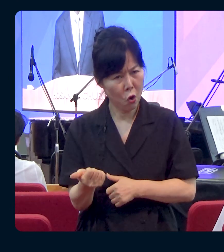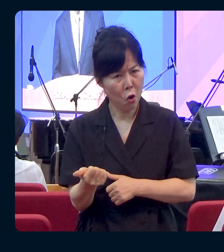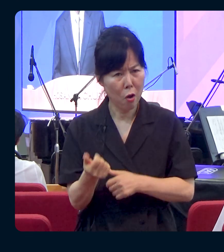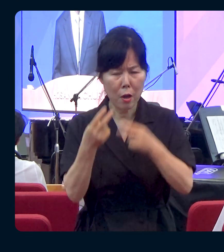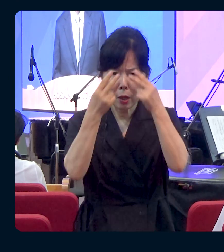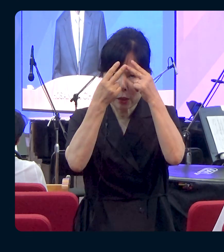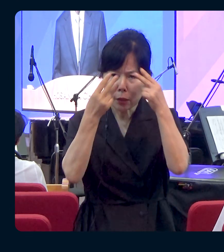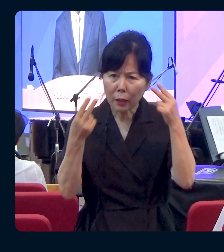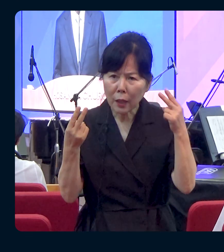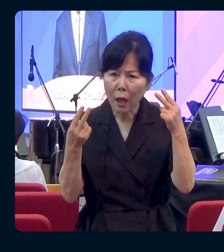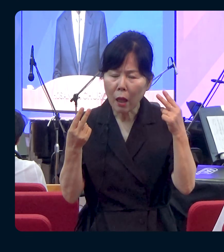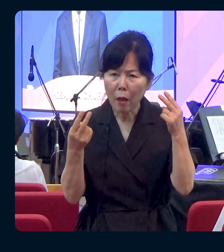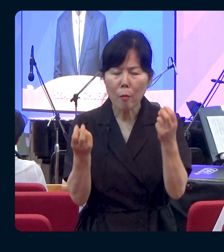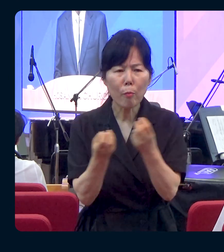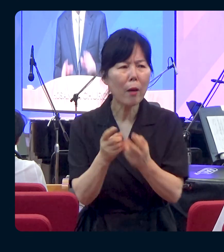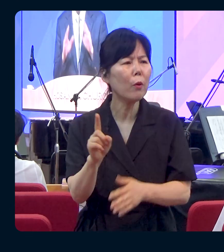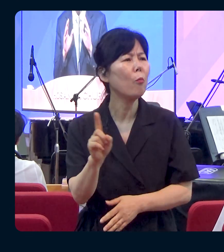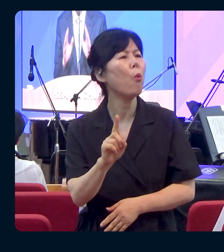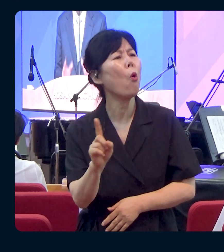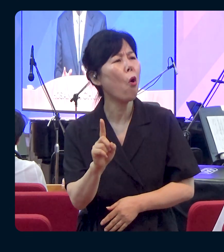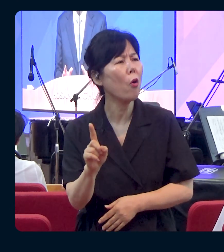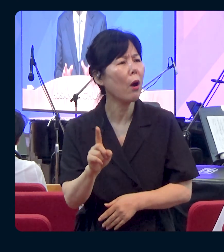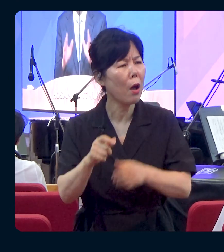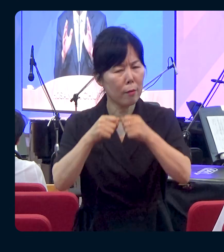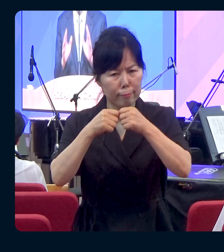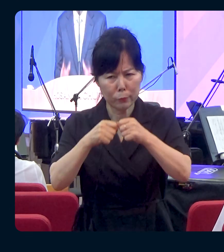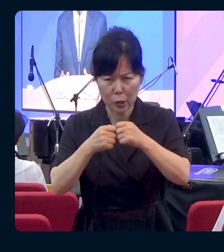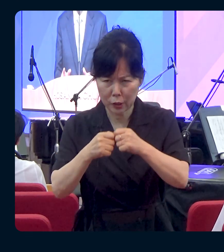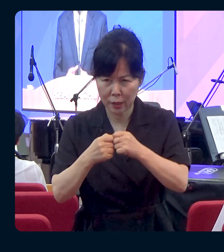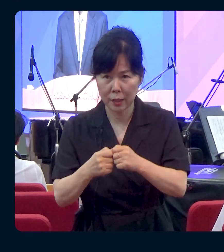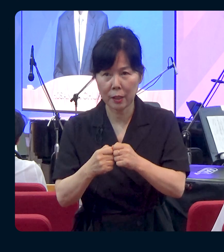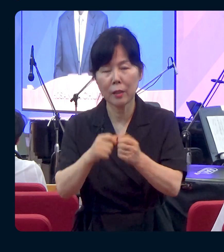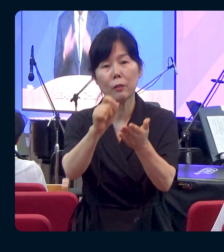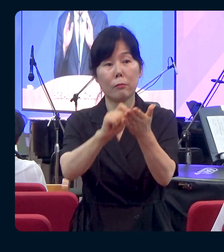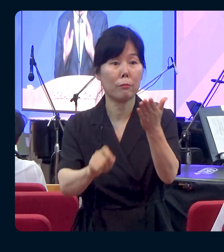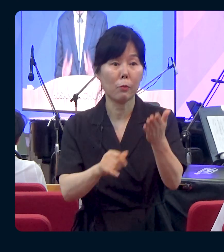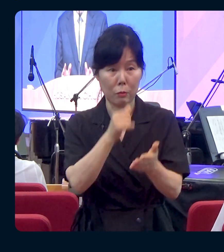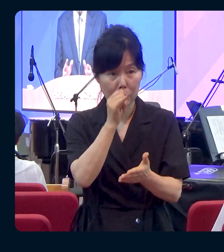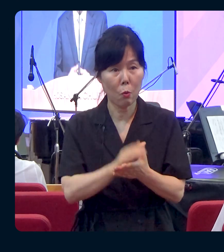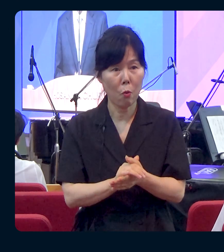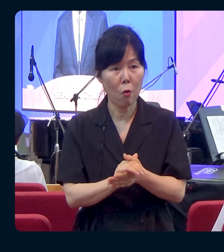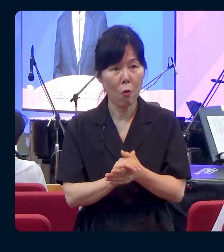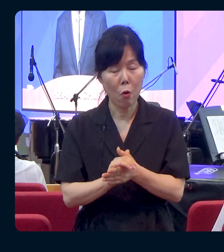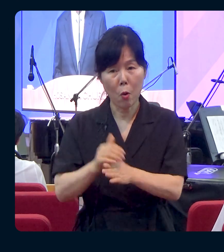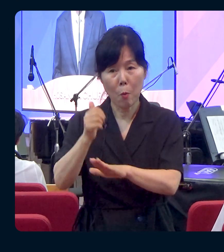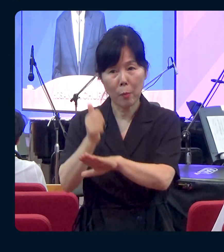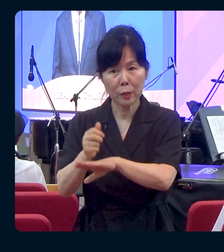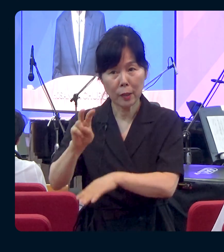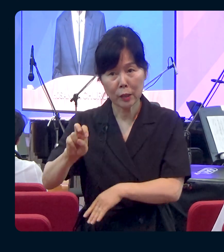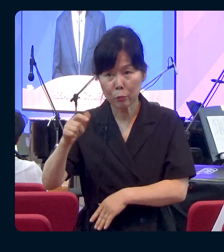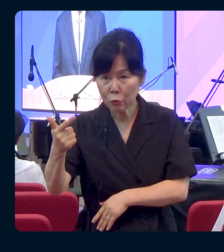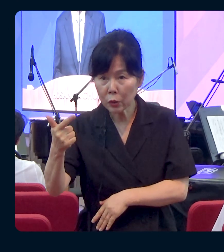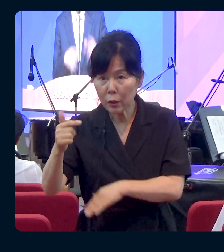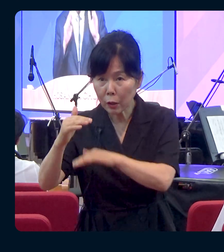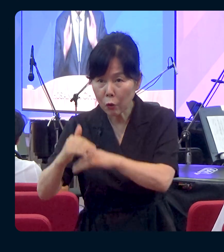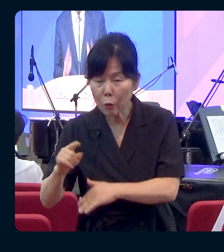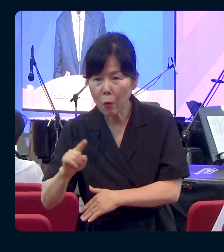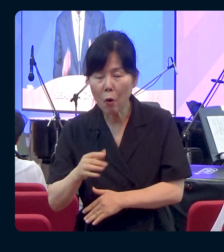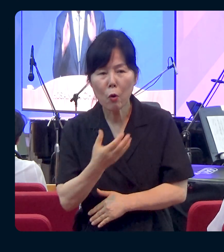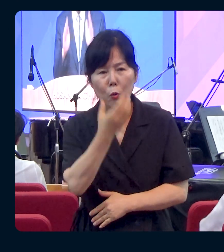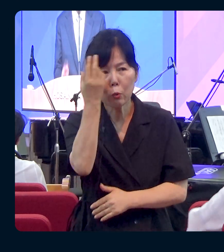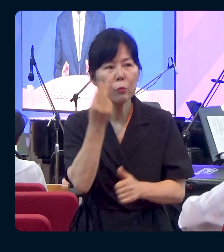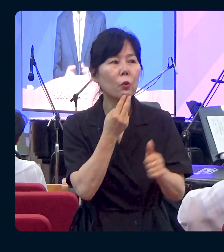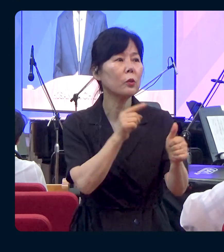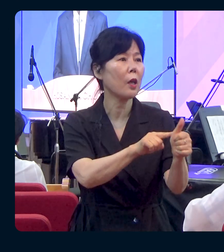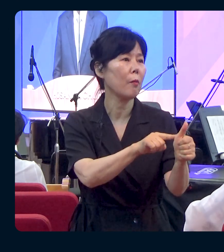장례식이 어떻게 치러졌는지 그 이야기로부터 시작합니다. 그리고 마지막은 어떻게 끝나느냐?